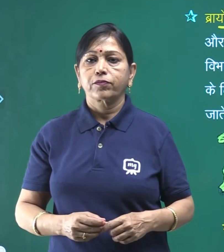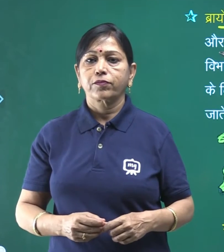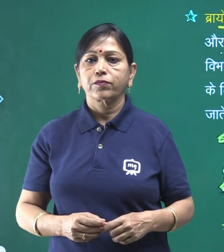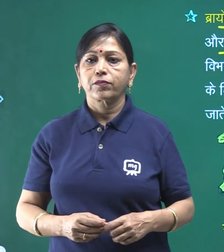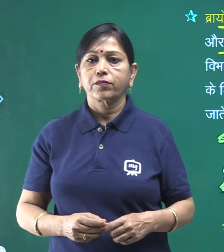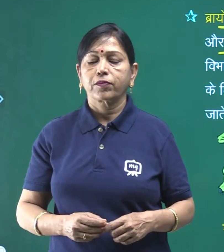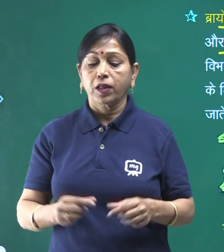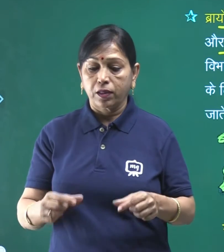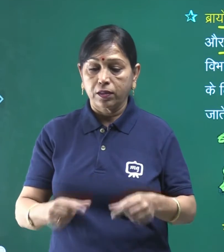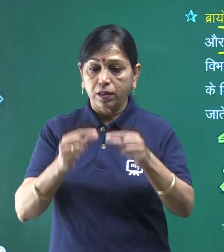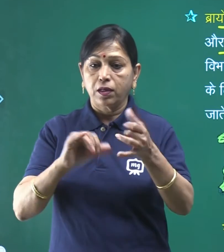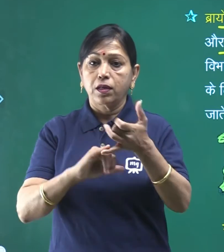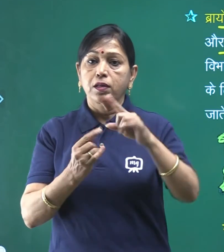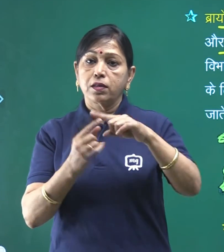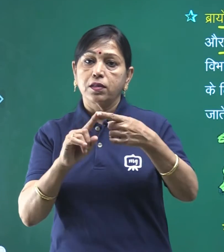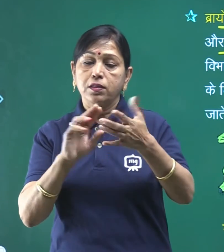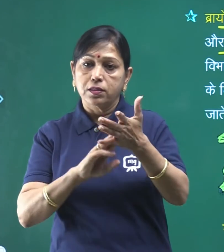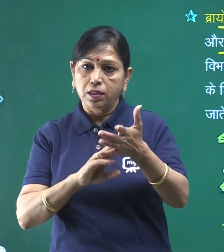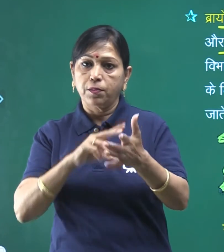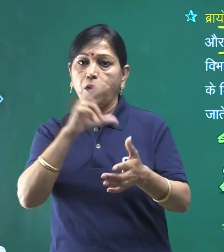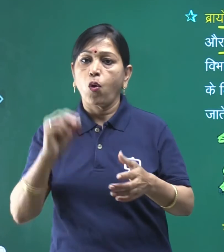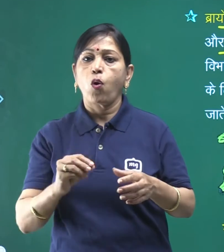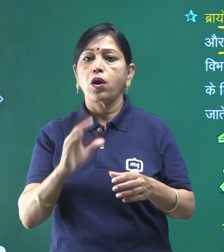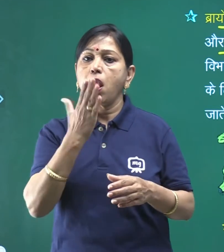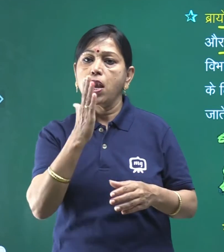तना और पत्तियों